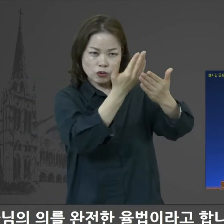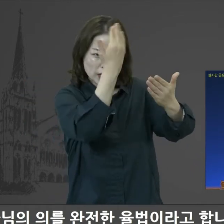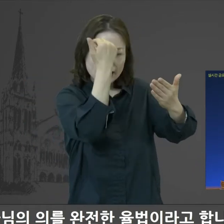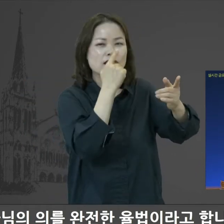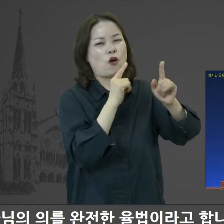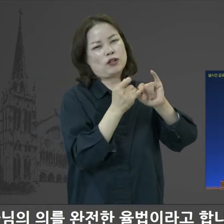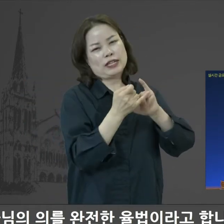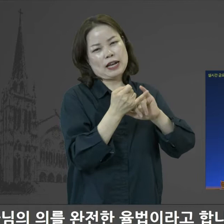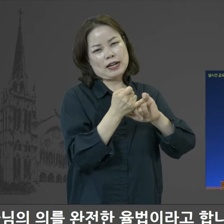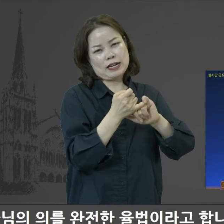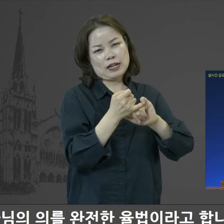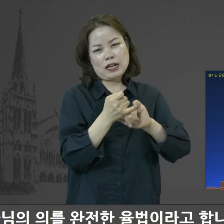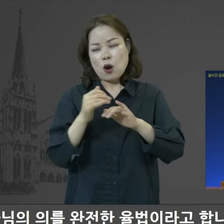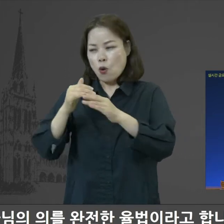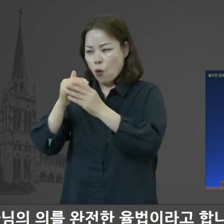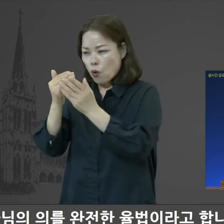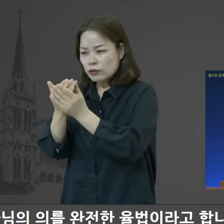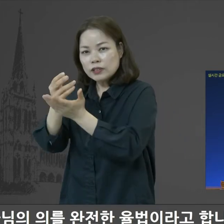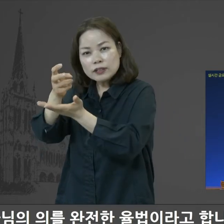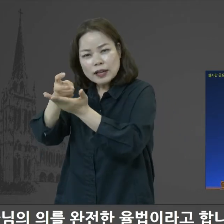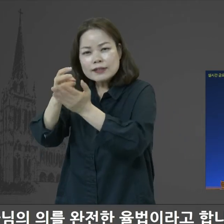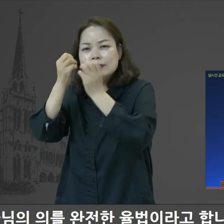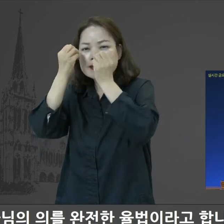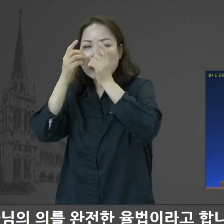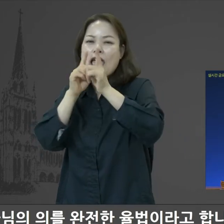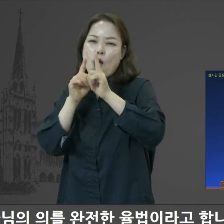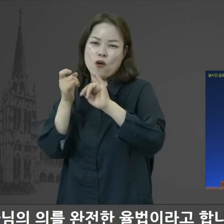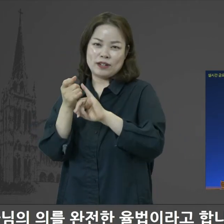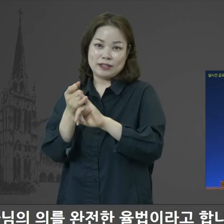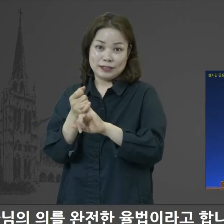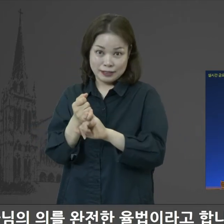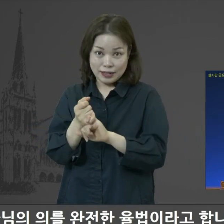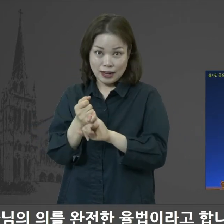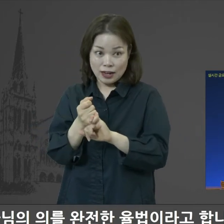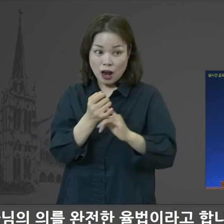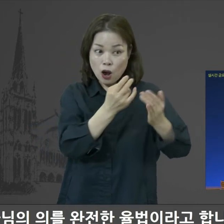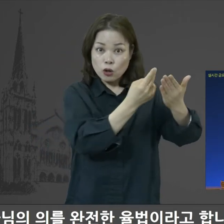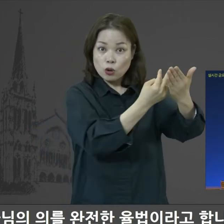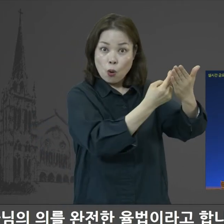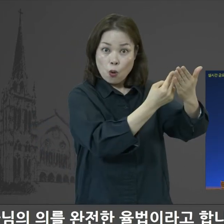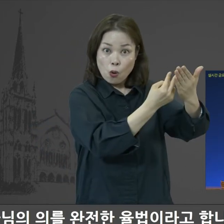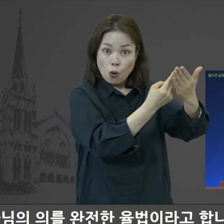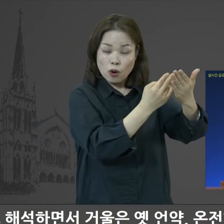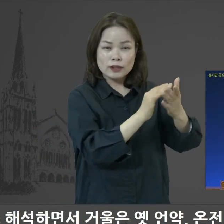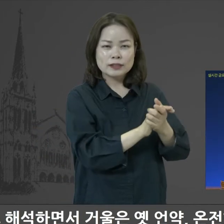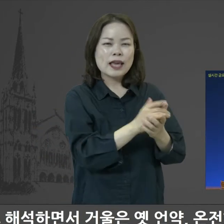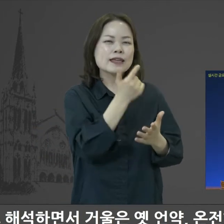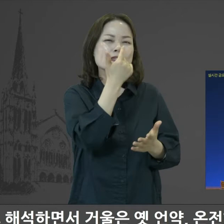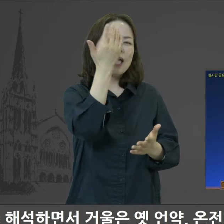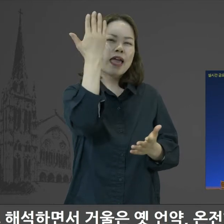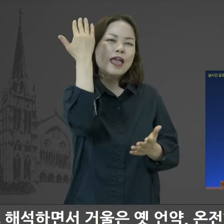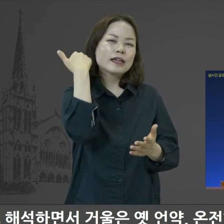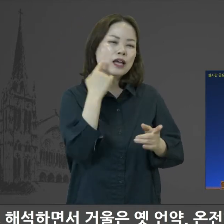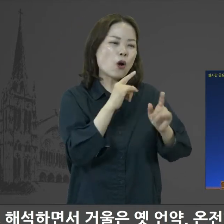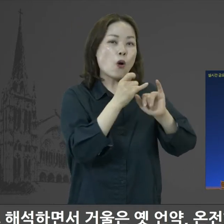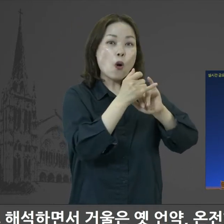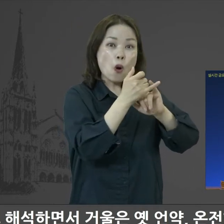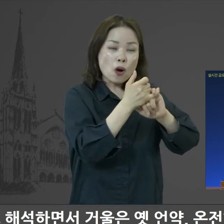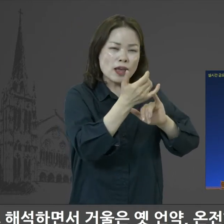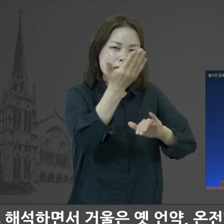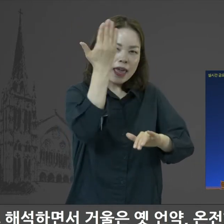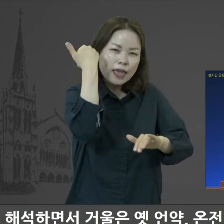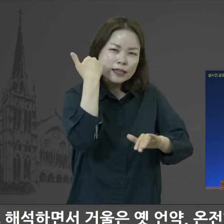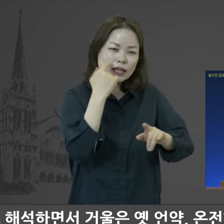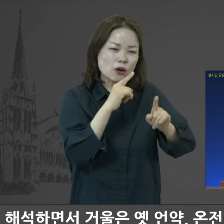언약, 그리고 온전한 율법은 새 언약이다. 거울은 이 옛 언약을 보게 되면요, 그 옛